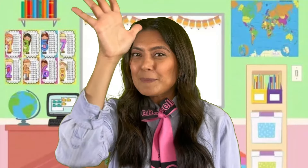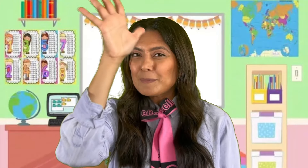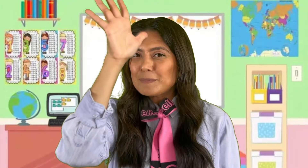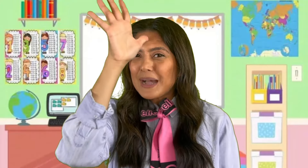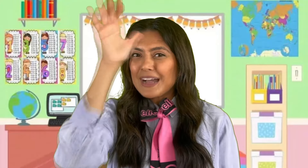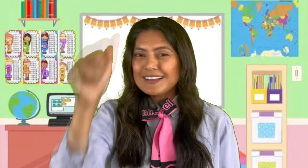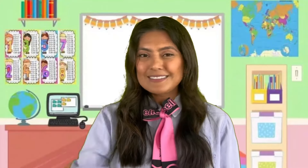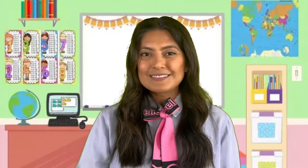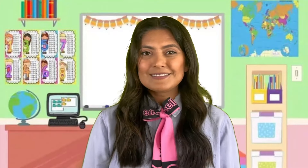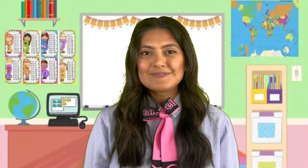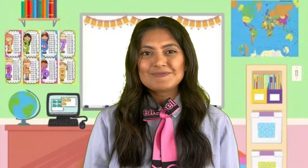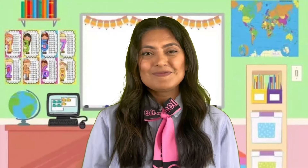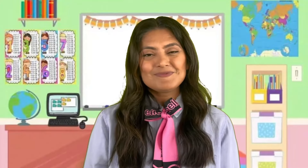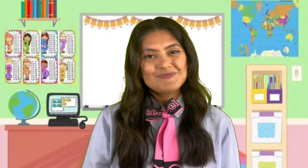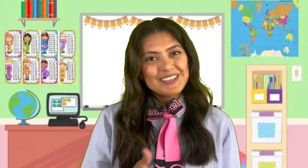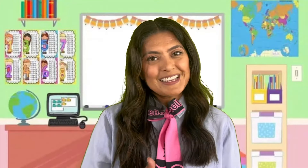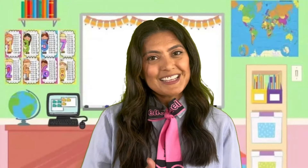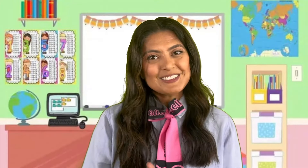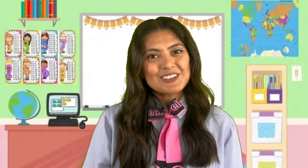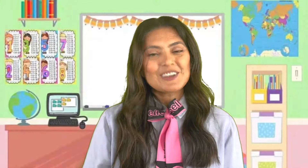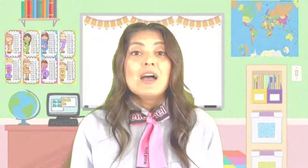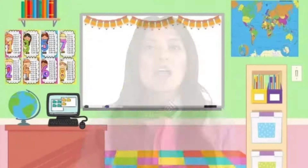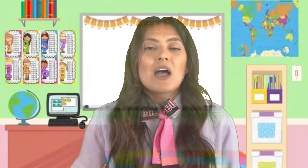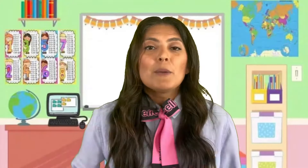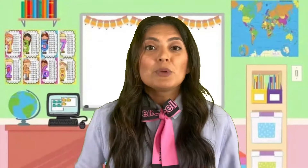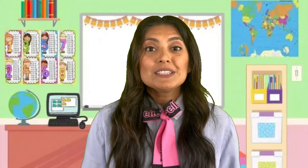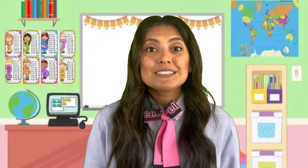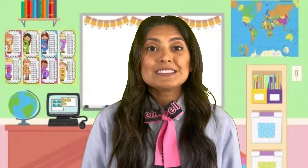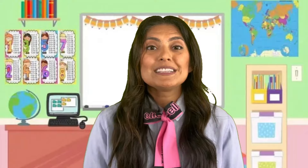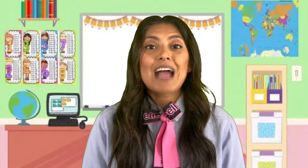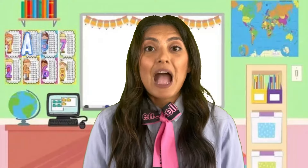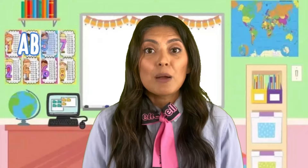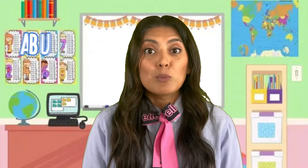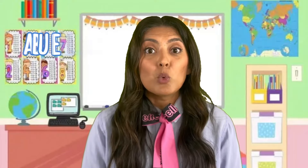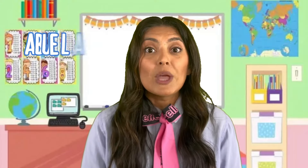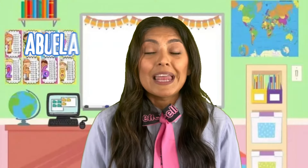Papá. Bien hecho. ¿Puedes decir abuela?